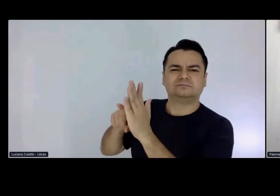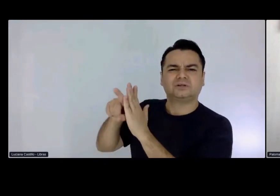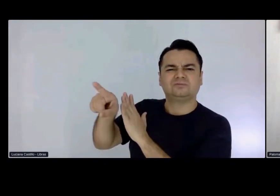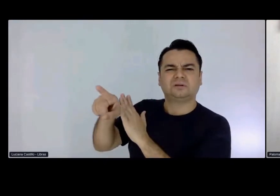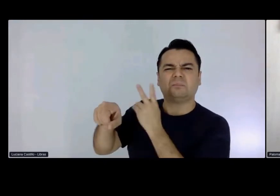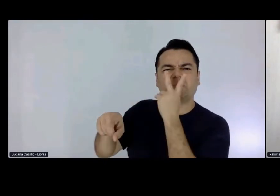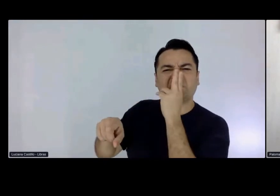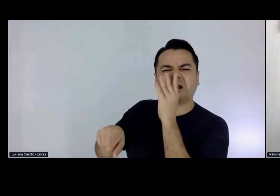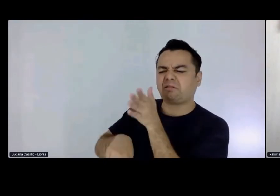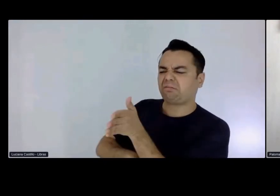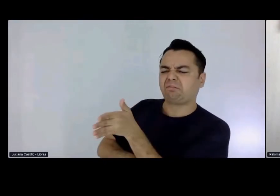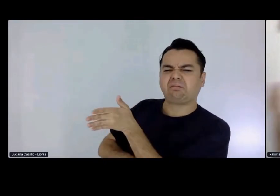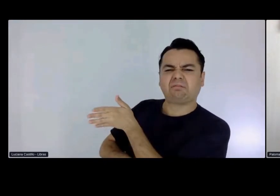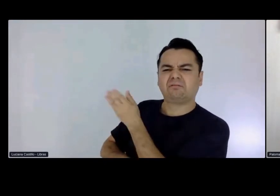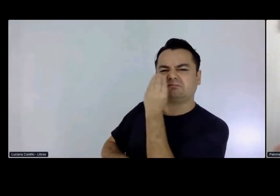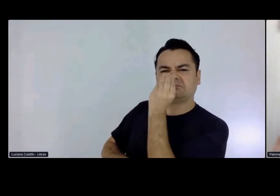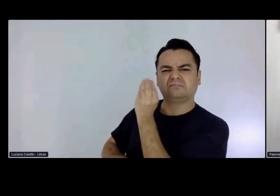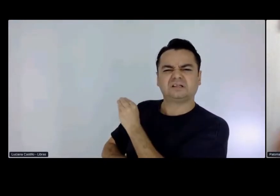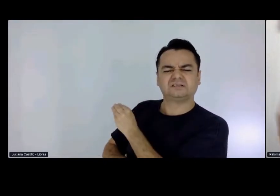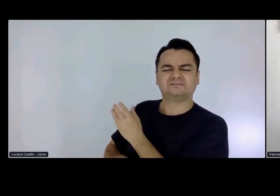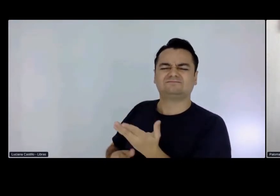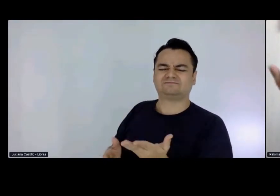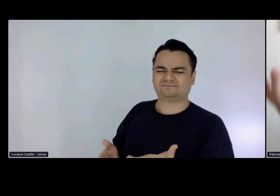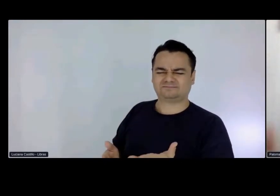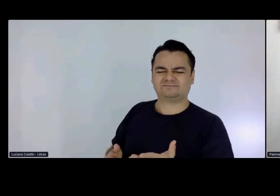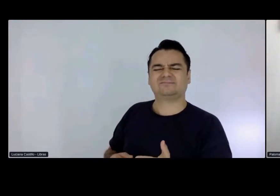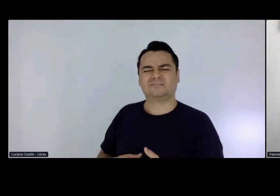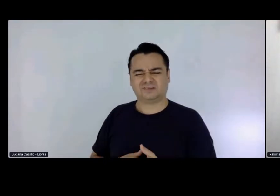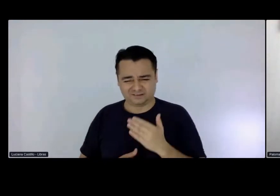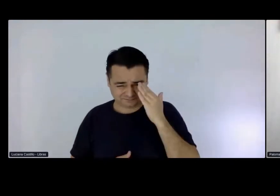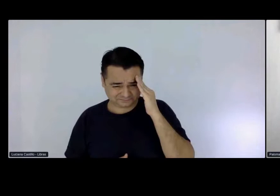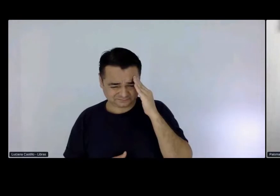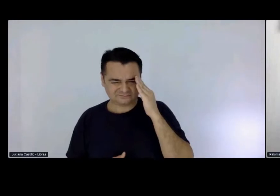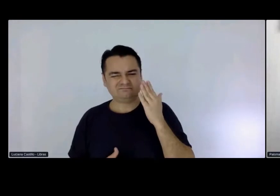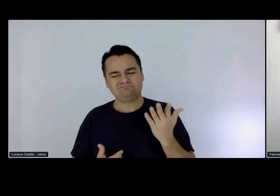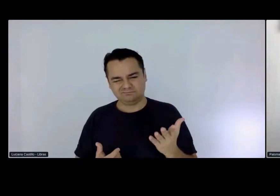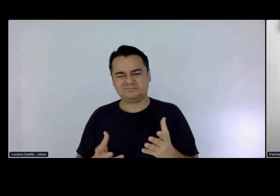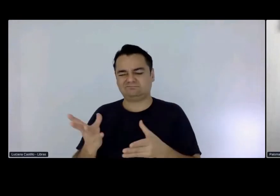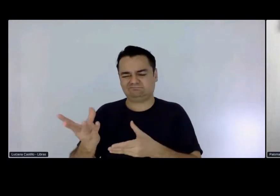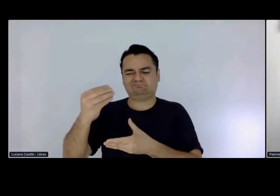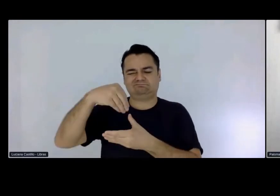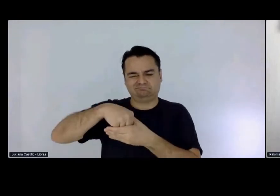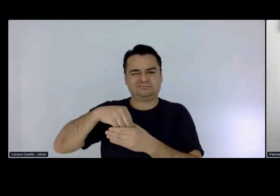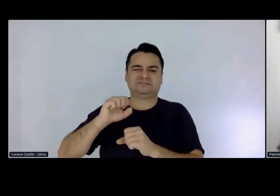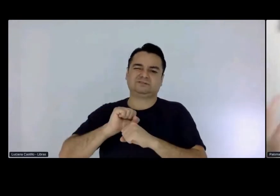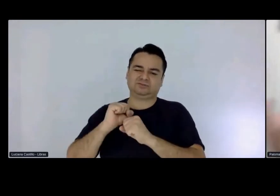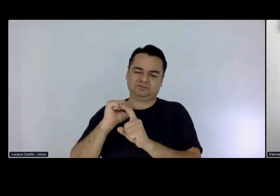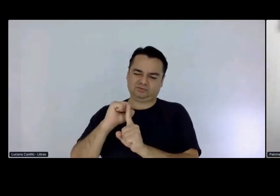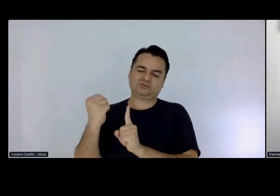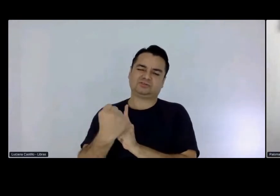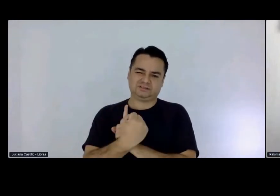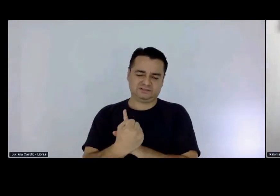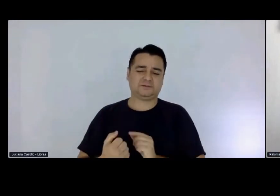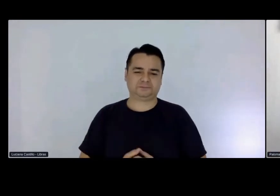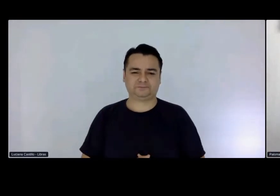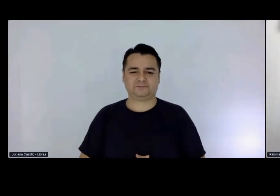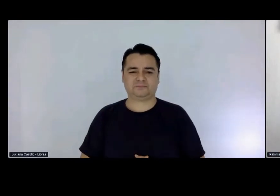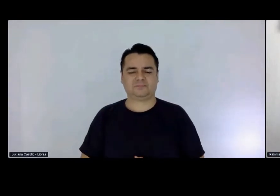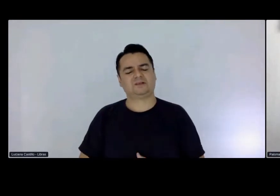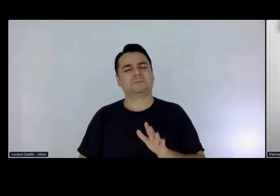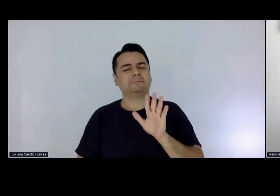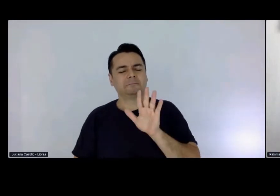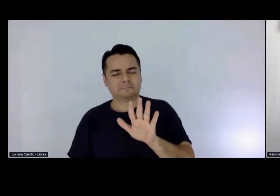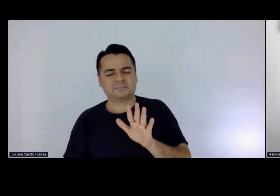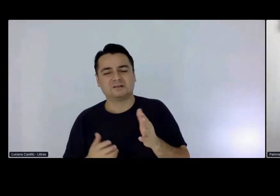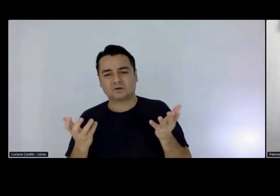pessoa com deficiência quer. Então, é tudo isso que está imbuído na nossa sociedade. Mas aqui eu quero falar